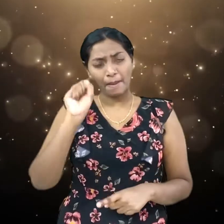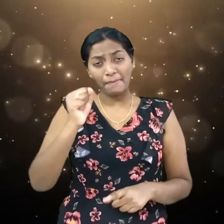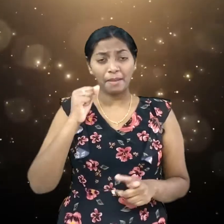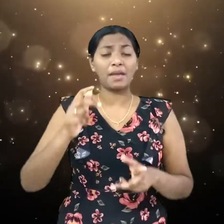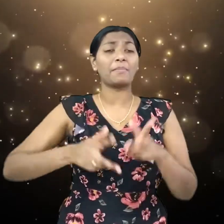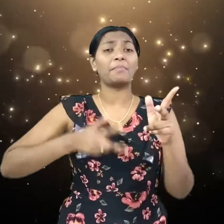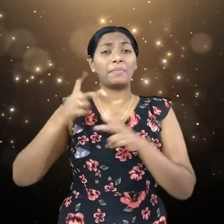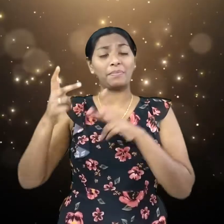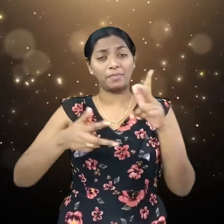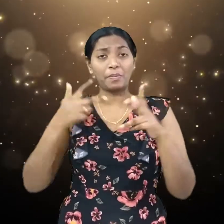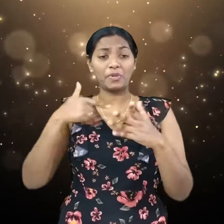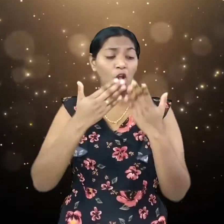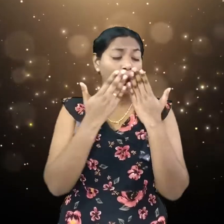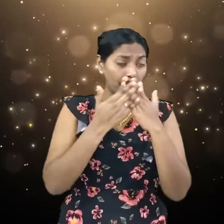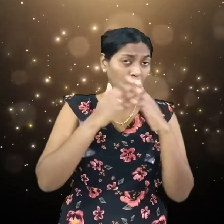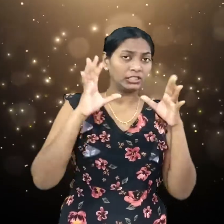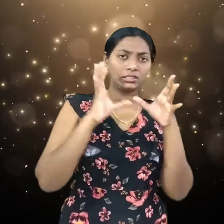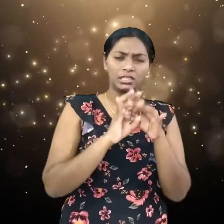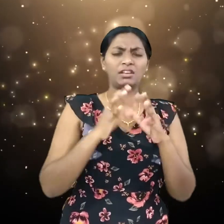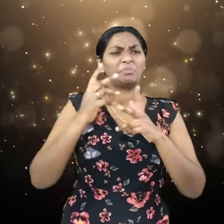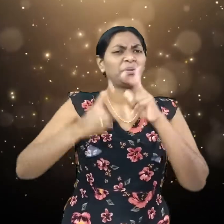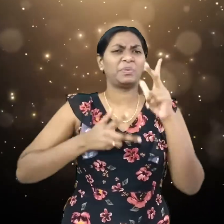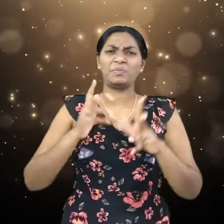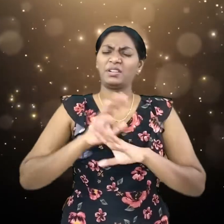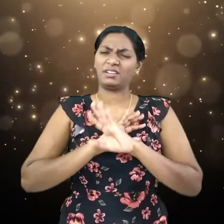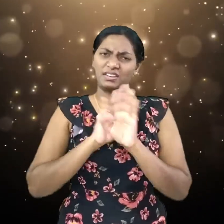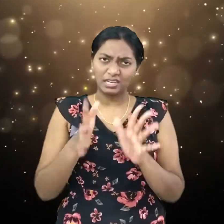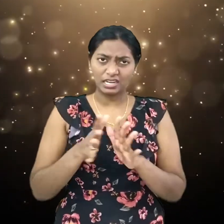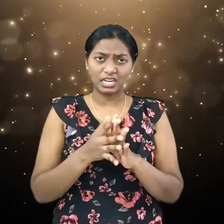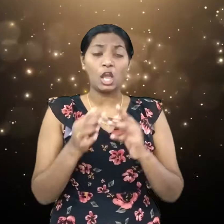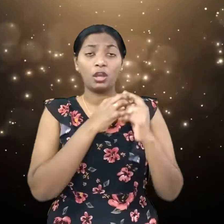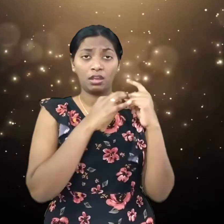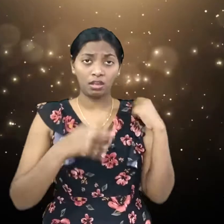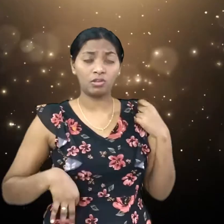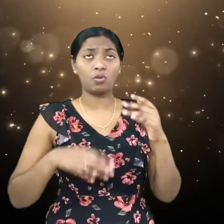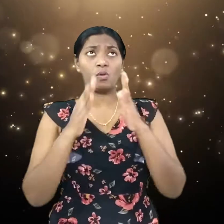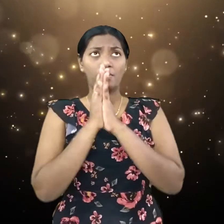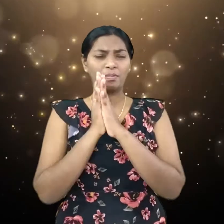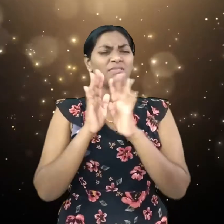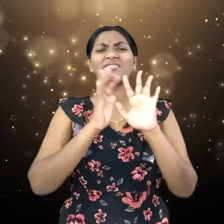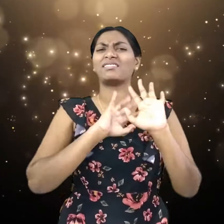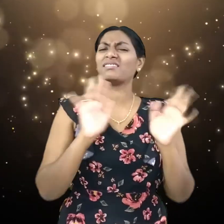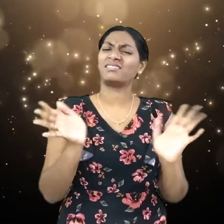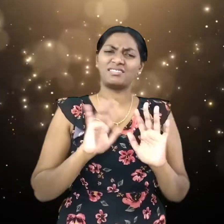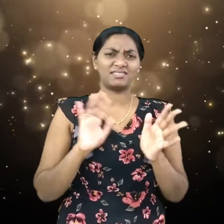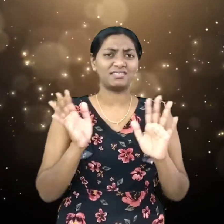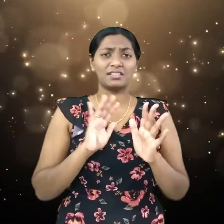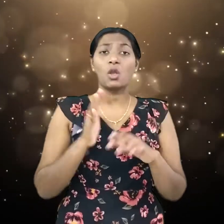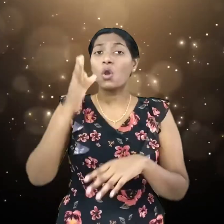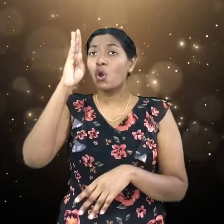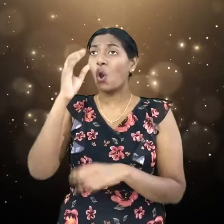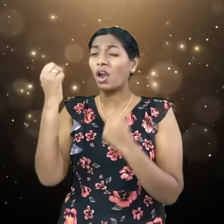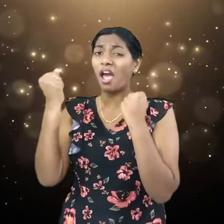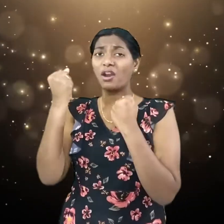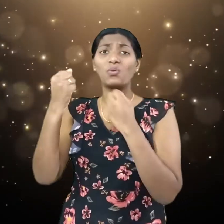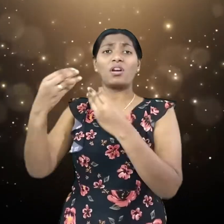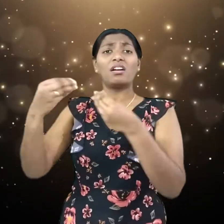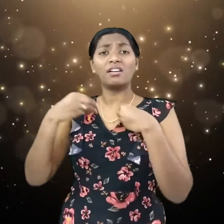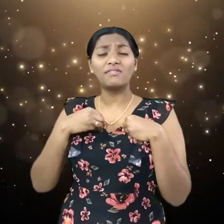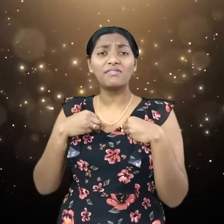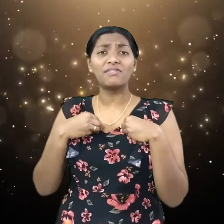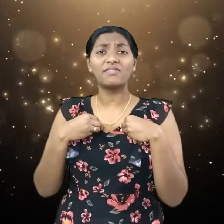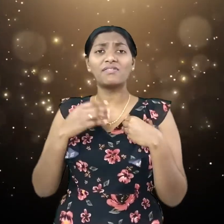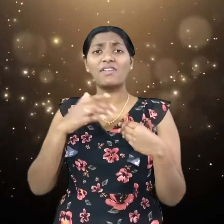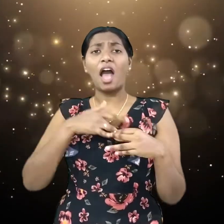हम ये जो बातें कर रहे हैं वो हमारी पढ़ाई लिखाई से नहीं कर रहे, हमारी जाति और धर्म से नहीं कर रहे, हमको परमेश्वर ने अनुग्रह दिया